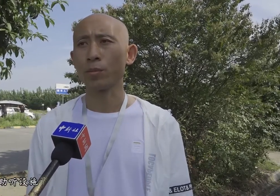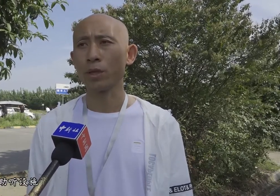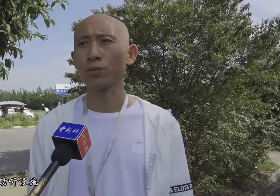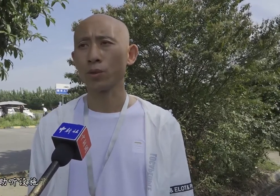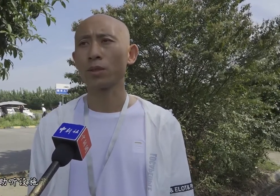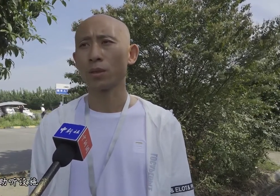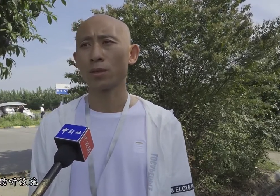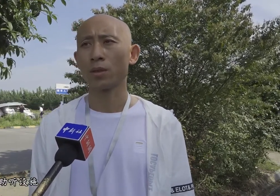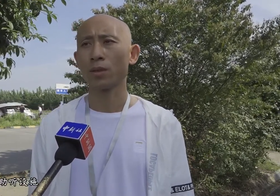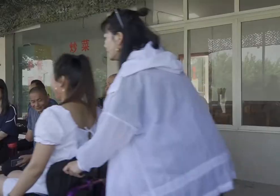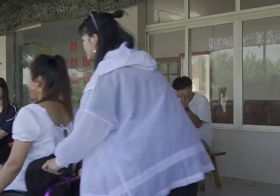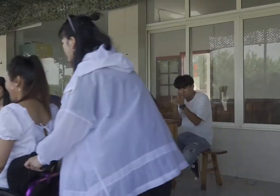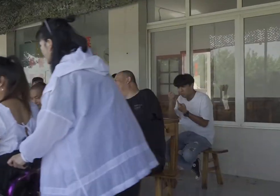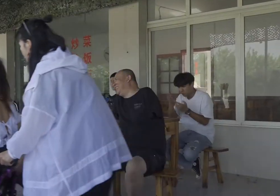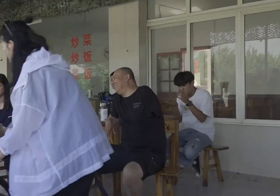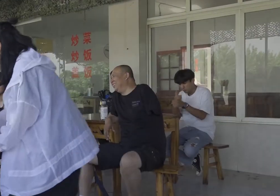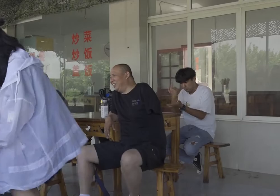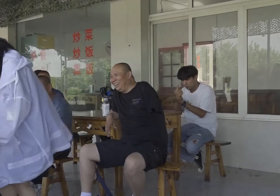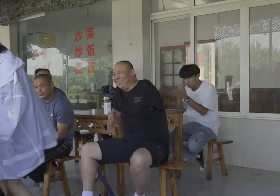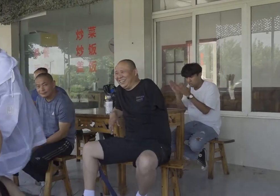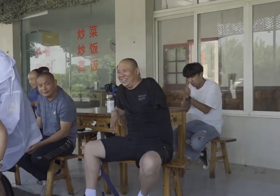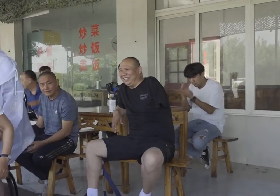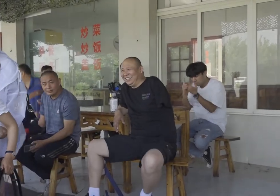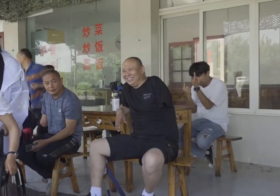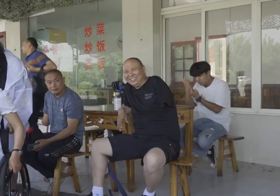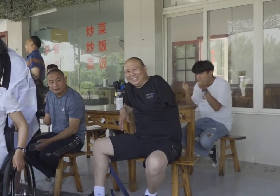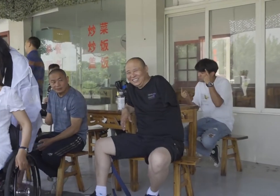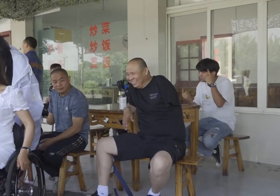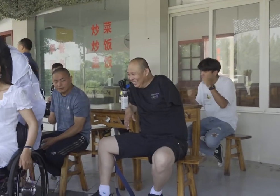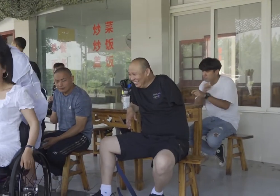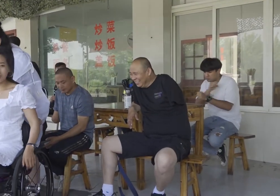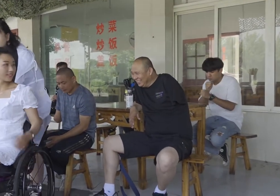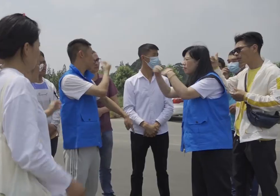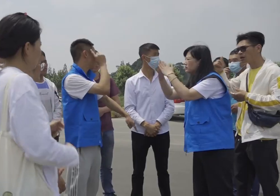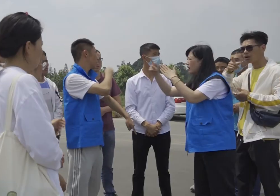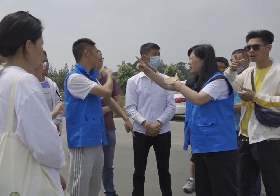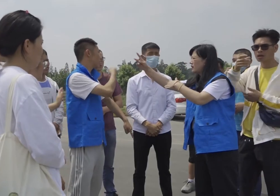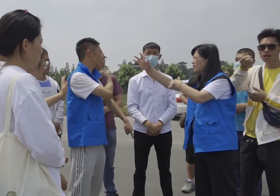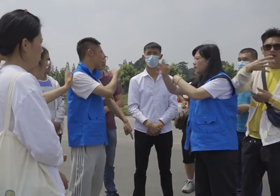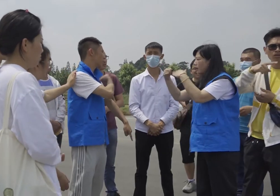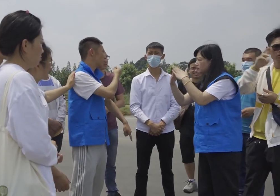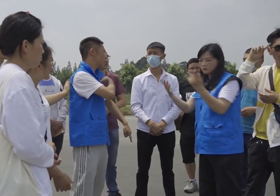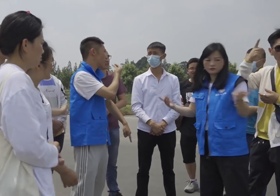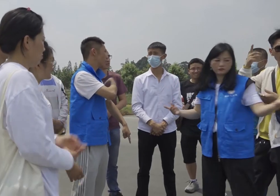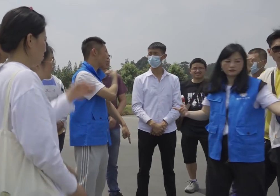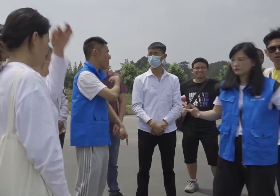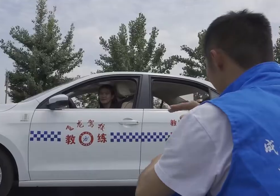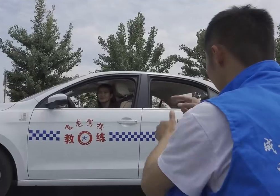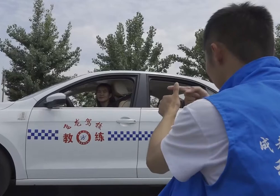戴助听设施。 这所驾校除了学员的身份特殊外，招收的学员很多来自中国各地。场地